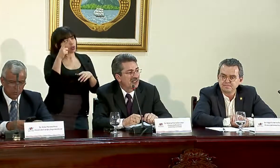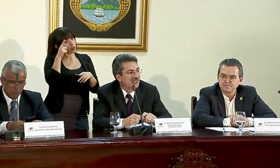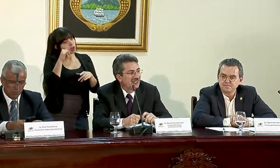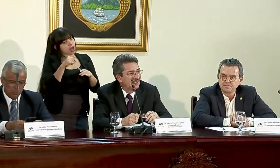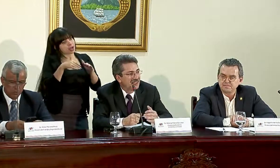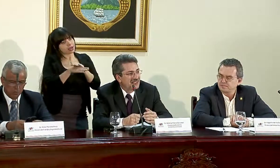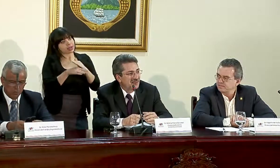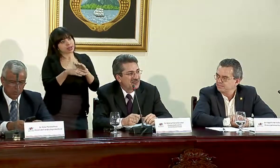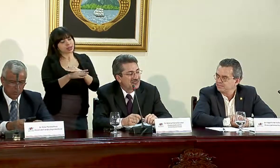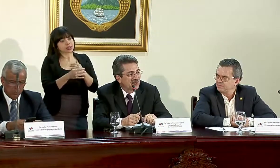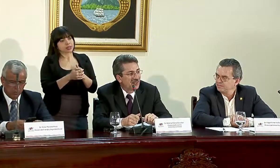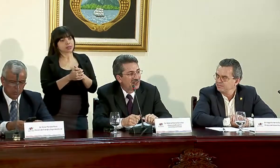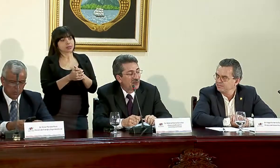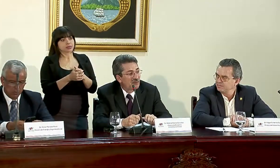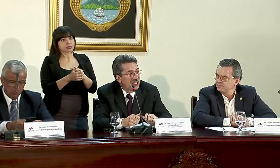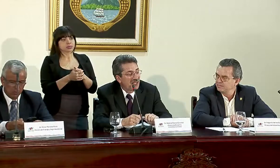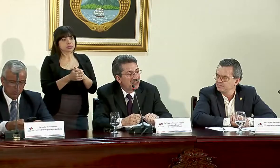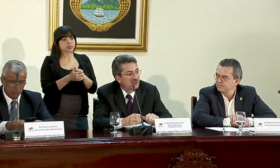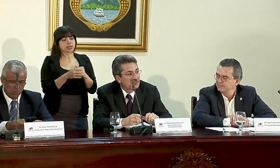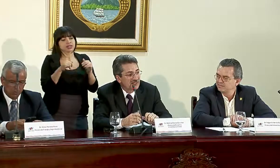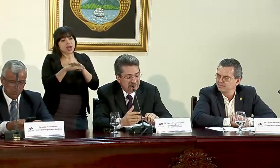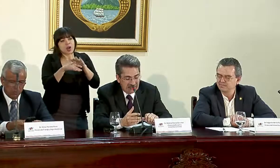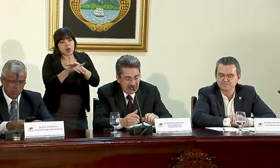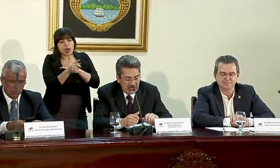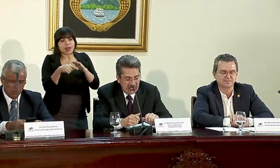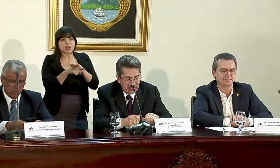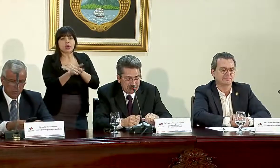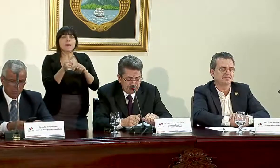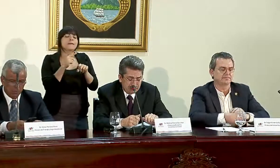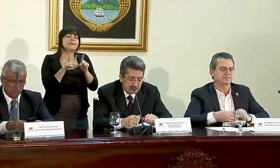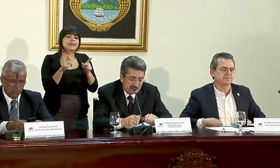ahí es donde se nos está colando. Y entonces